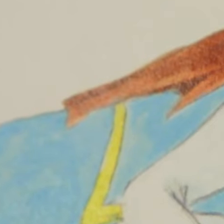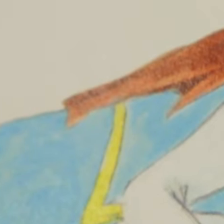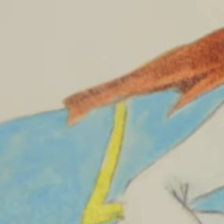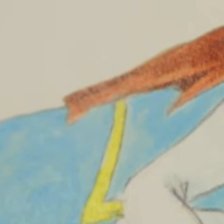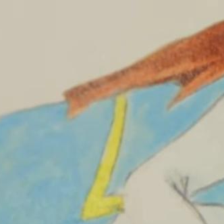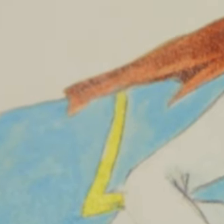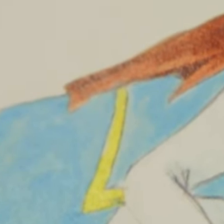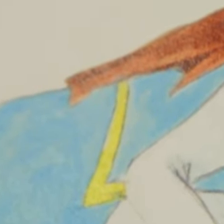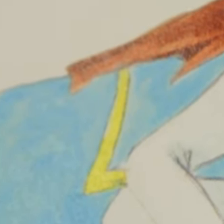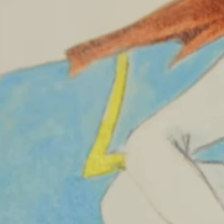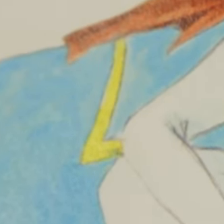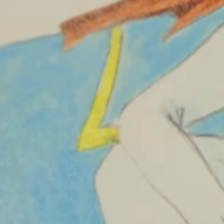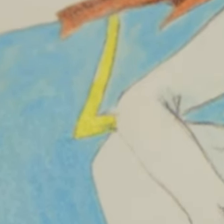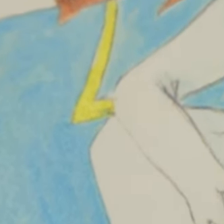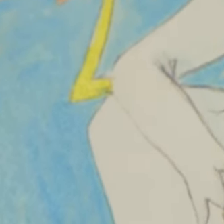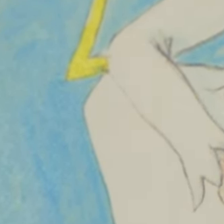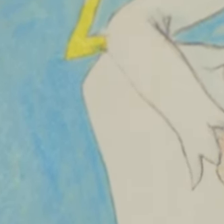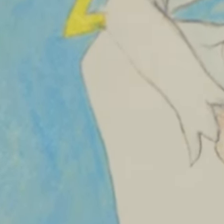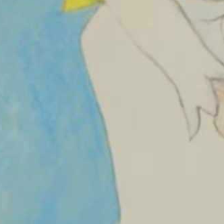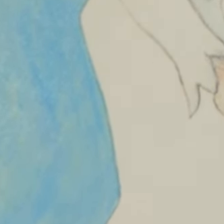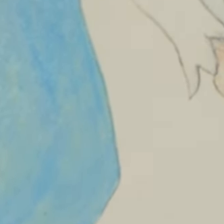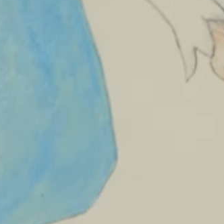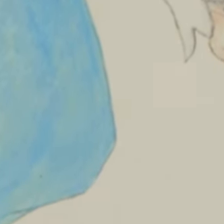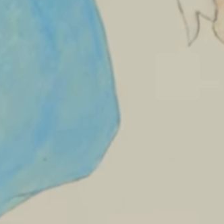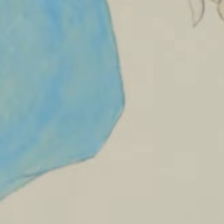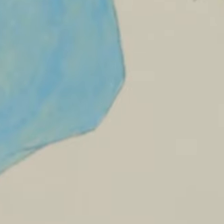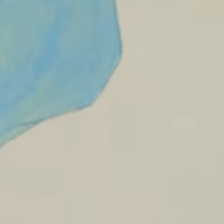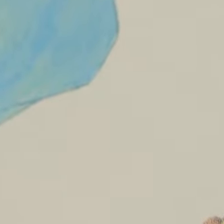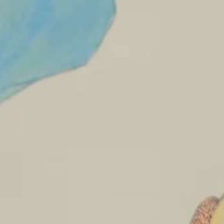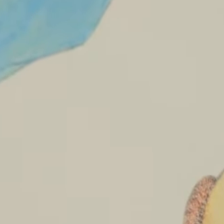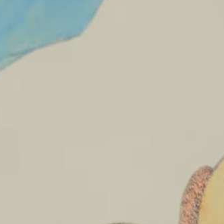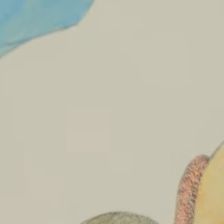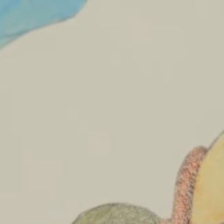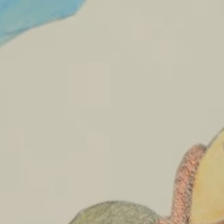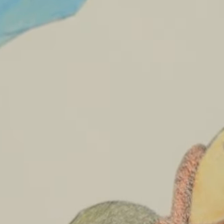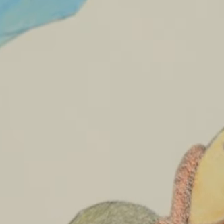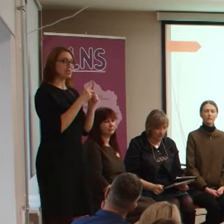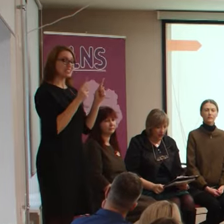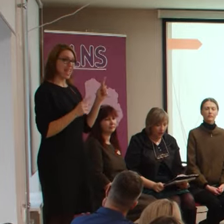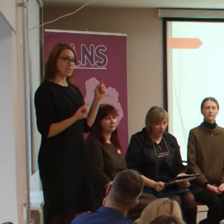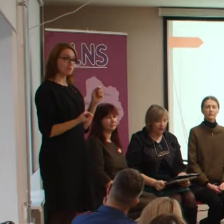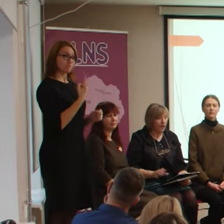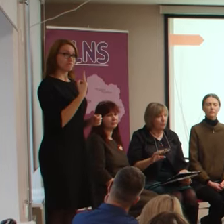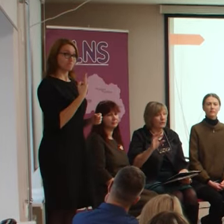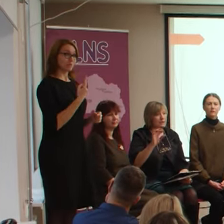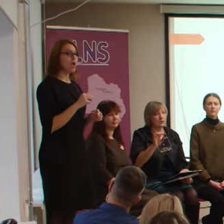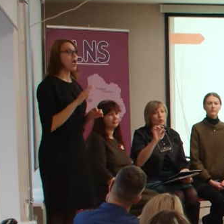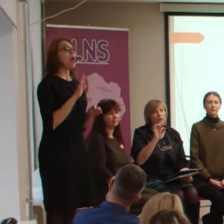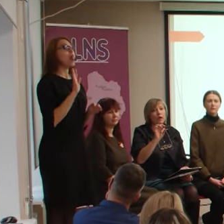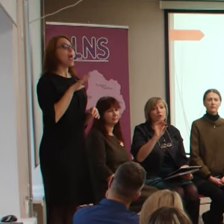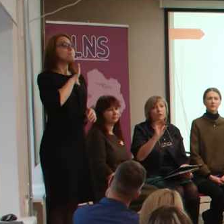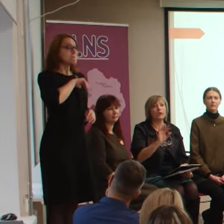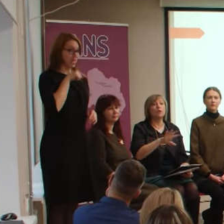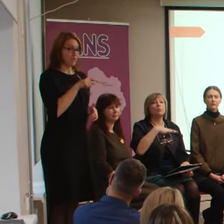izdot arī cilvēkiem ar lasīšanas un uztveres grūtībām vieglajā valodā. Tāpat tā tagad pieejam arī braila